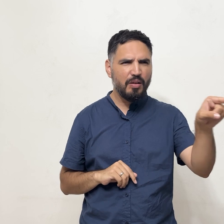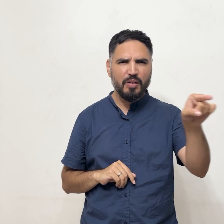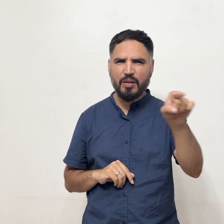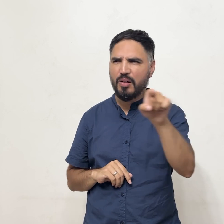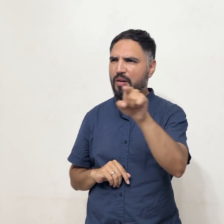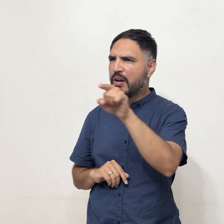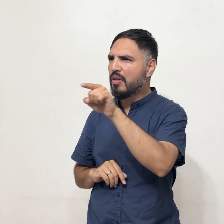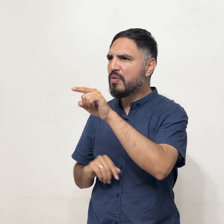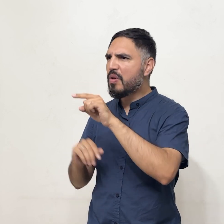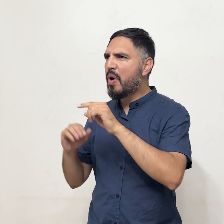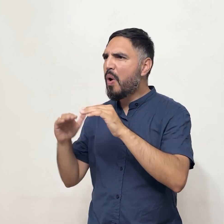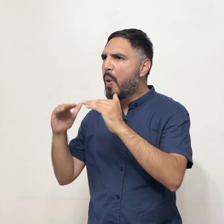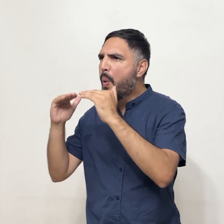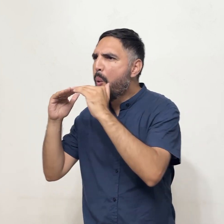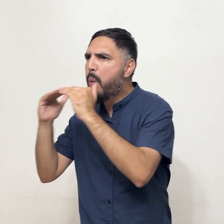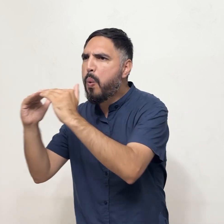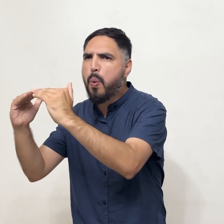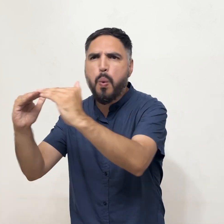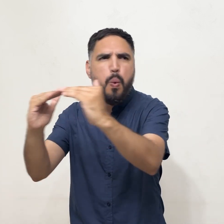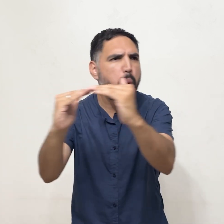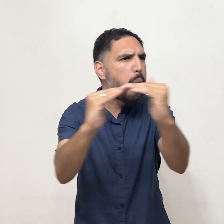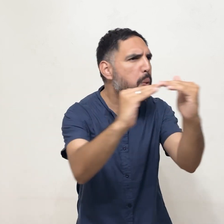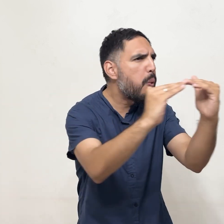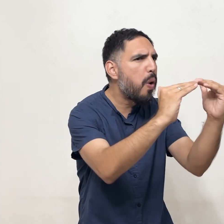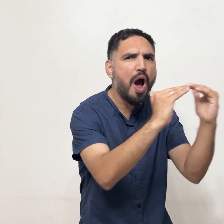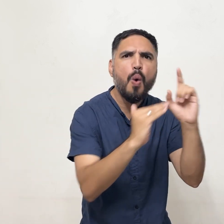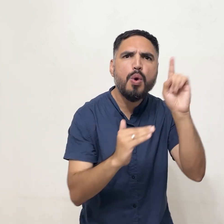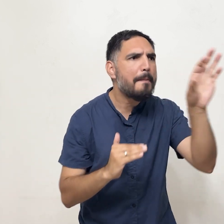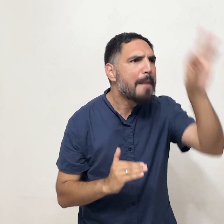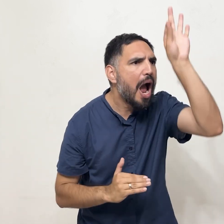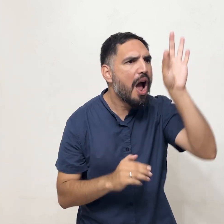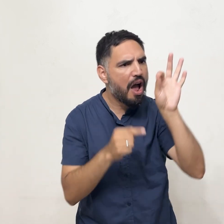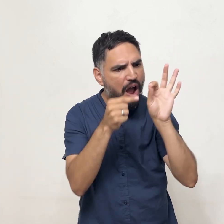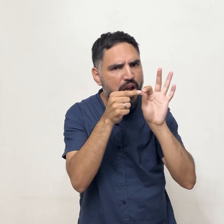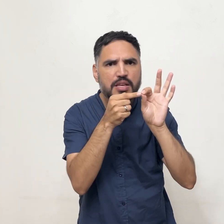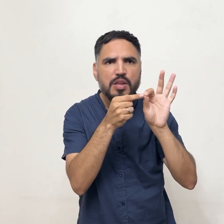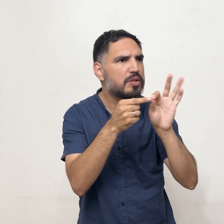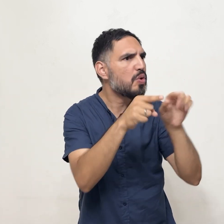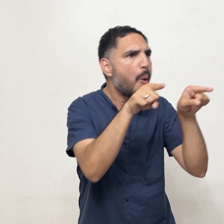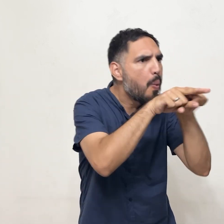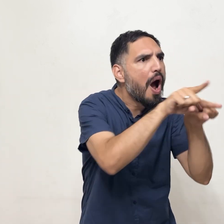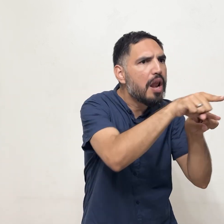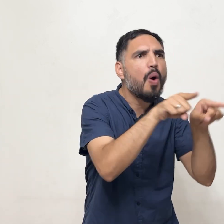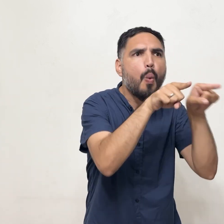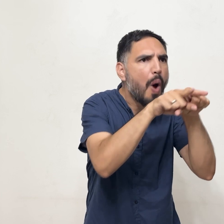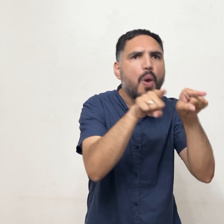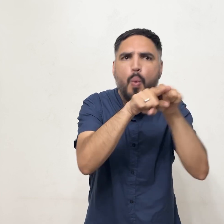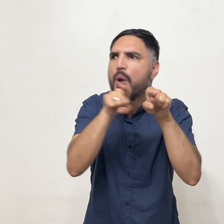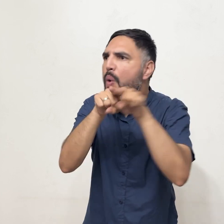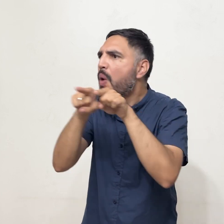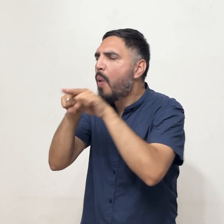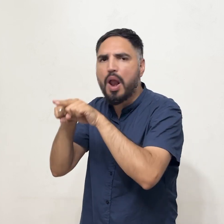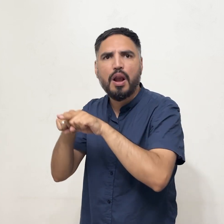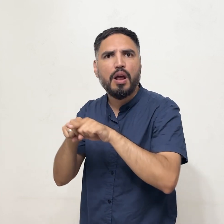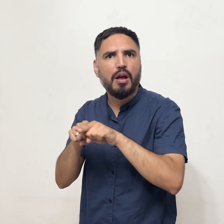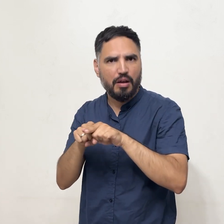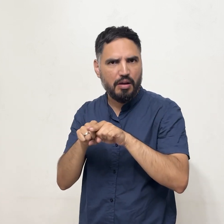atención los patrones, me di cuenta de que sí existía algo común, un elemento compartido, un punto que todos los